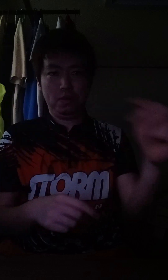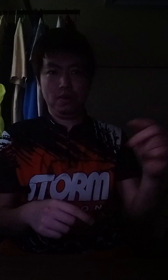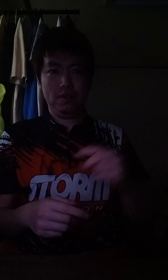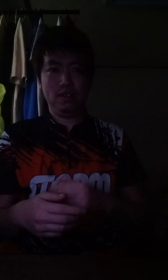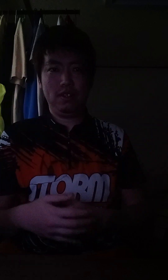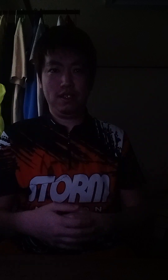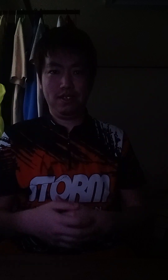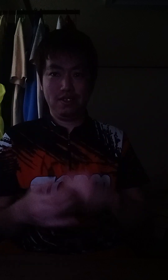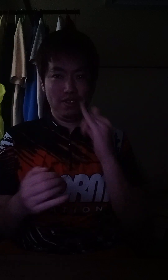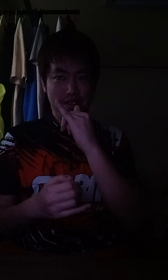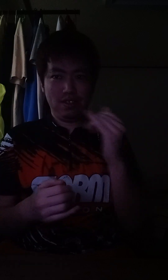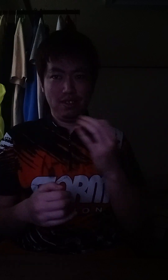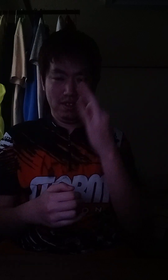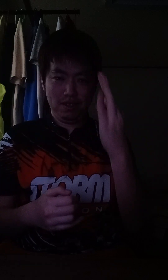무슨 사가 될 거예요?